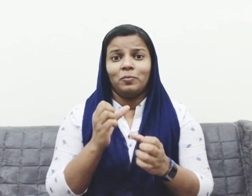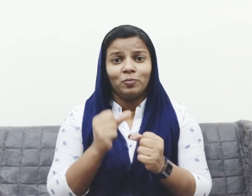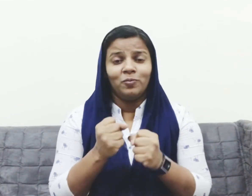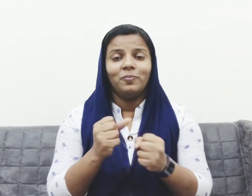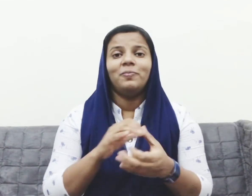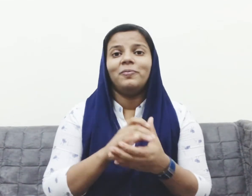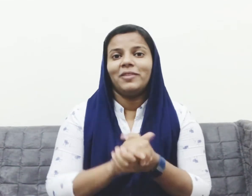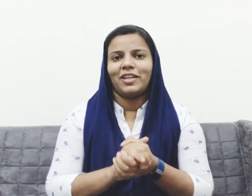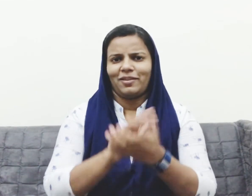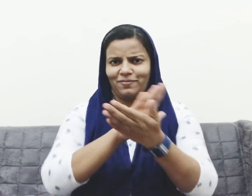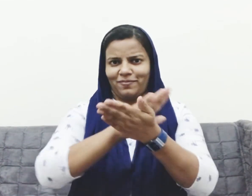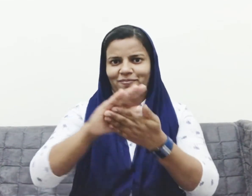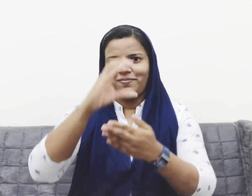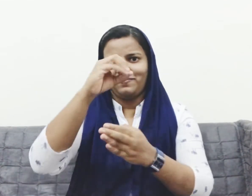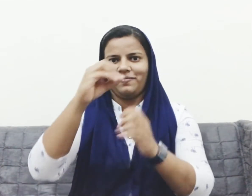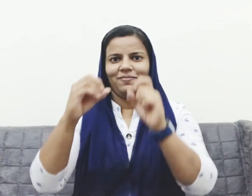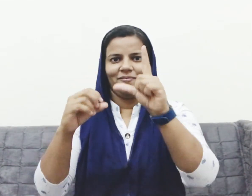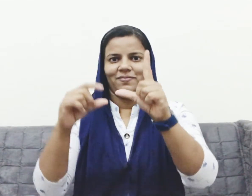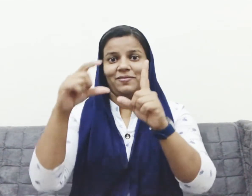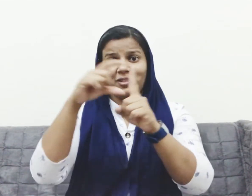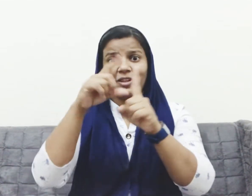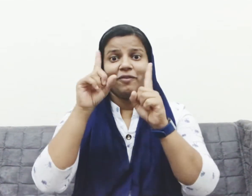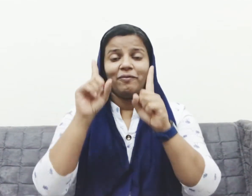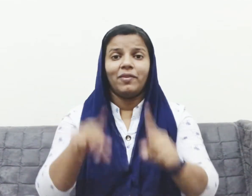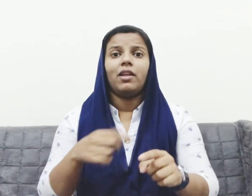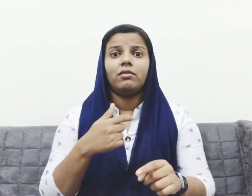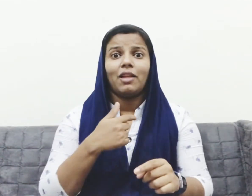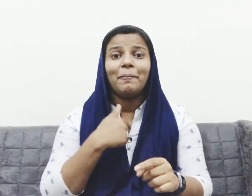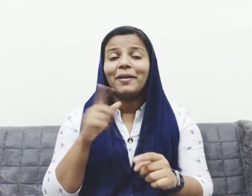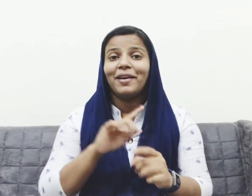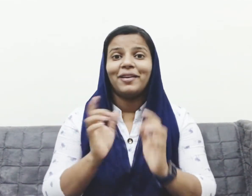ചെയ്യുക? മുറുകെ പിടിച്ചുകൊള്ളുക. ഹല്ലേലൂയ. പിന്നെ നമുക്കുള്ള മഹാപുരോഹിതൻ,